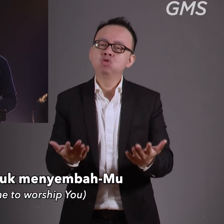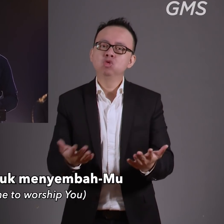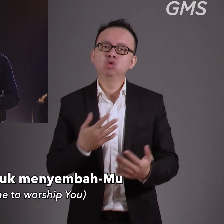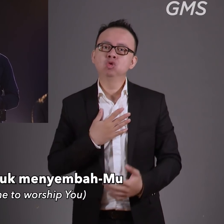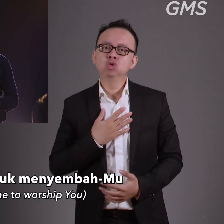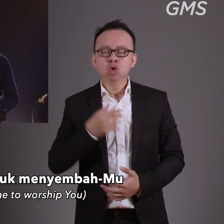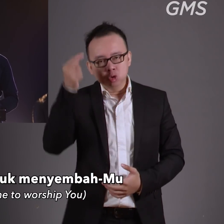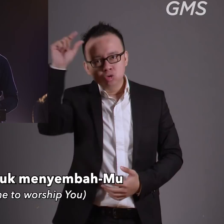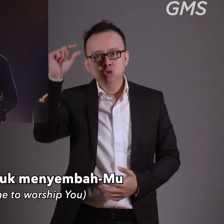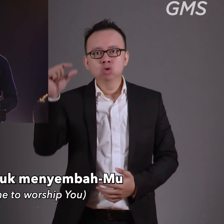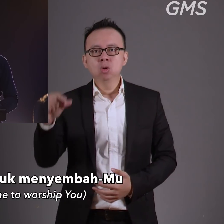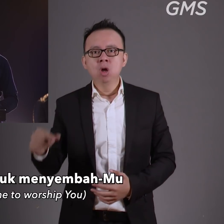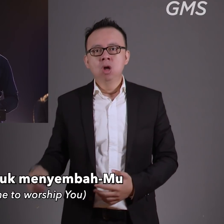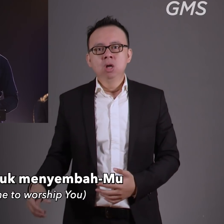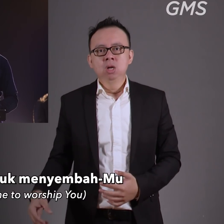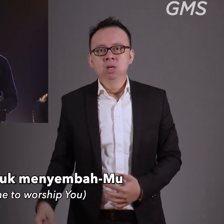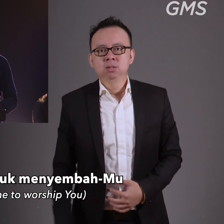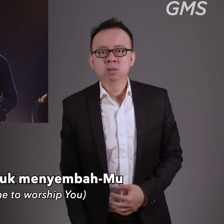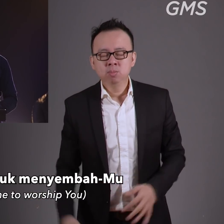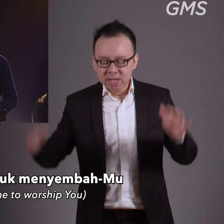bawaku untuk